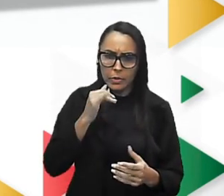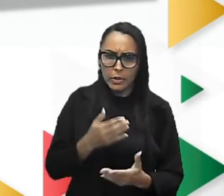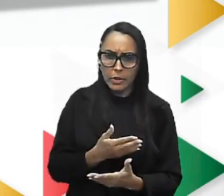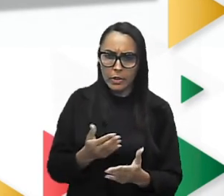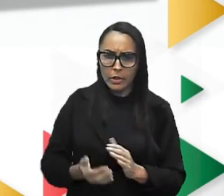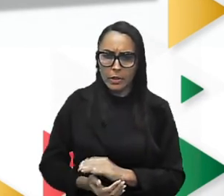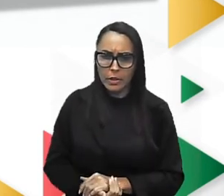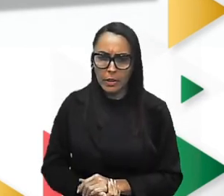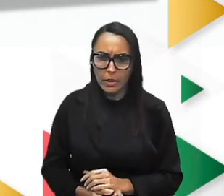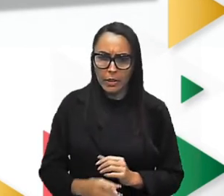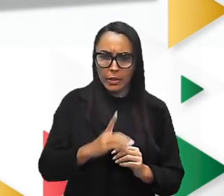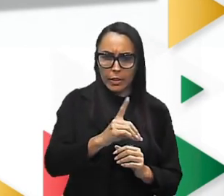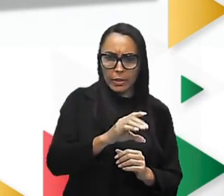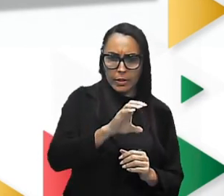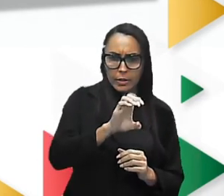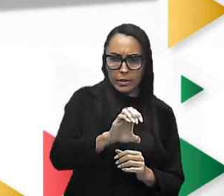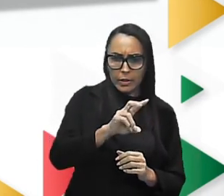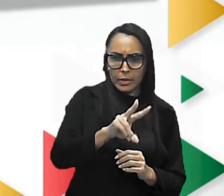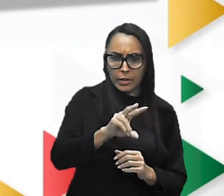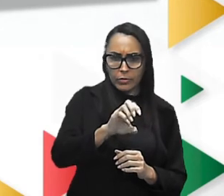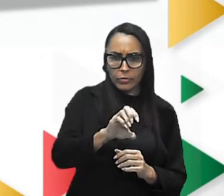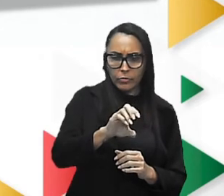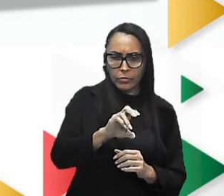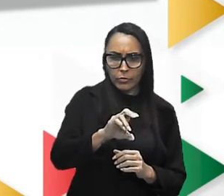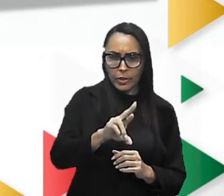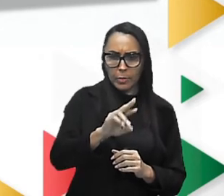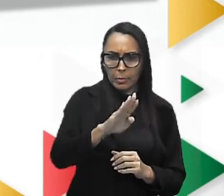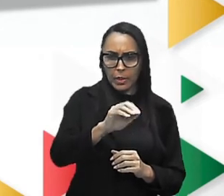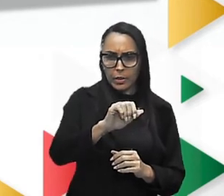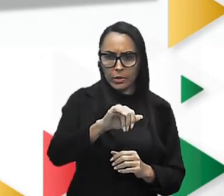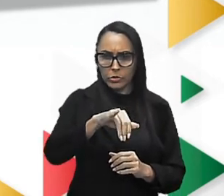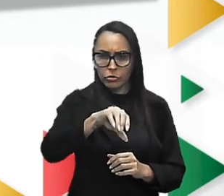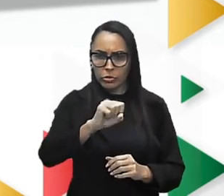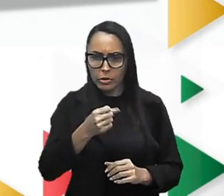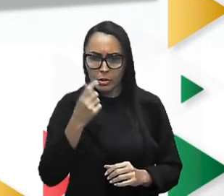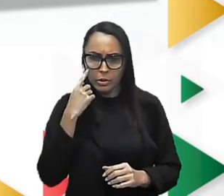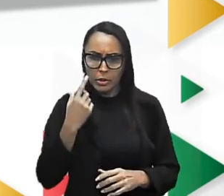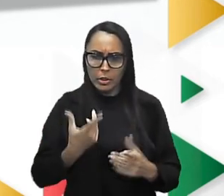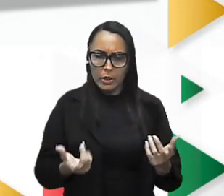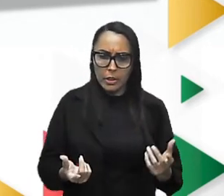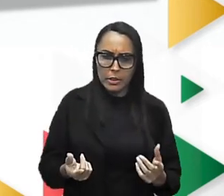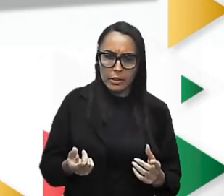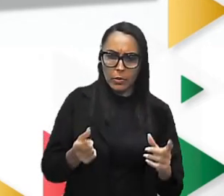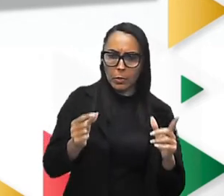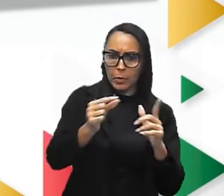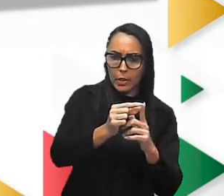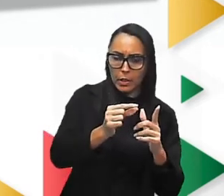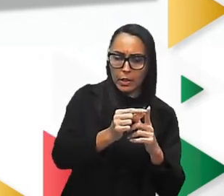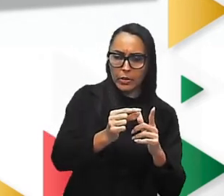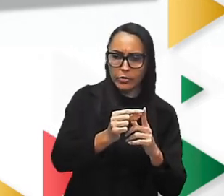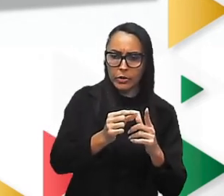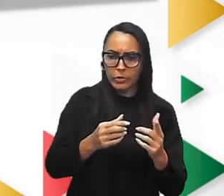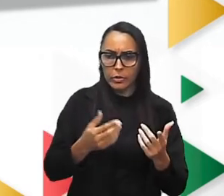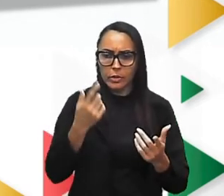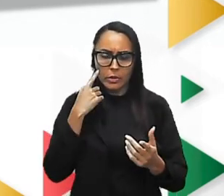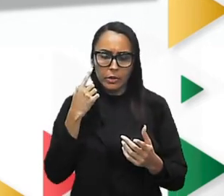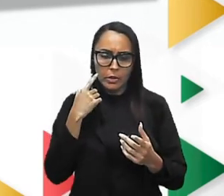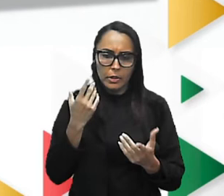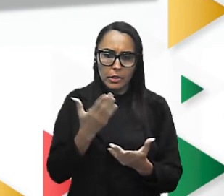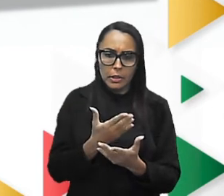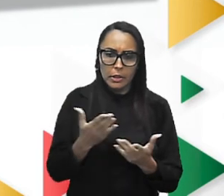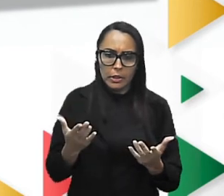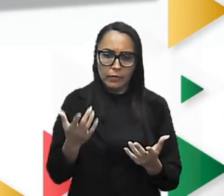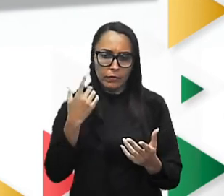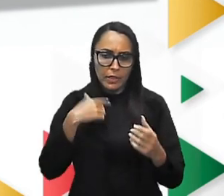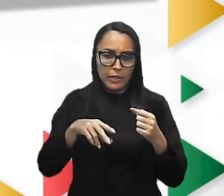deverbais. Deverbais são palavras, no caso aqui, palavras que vêm de um verbo.